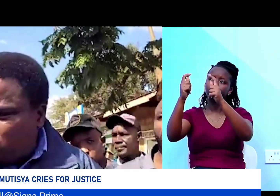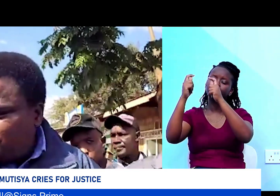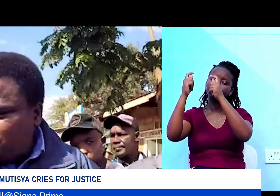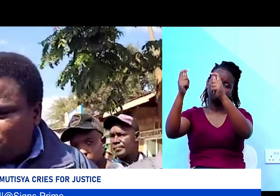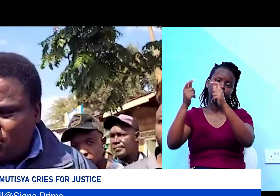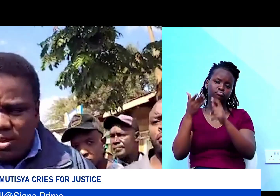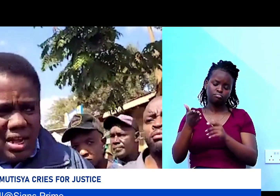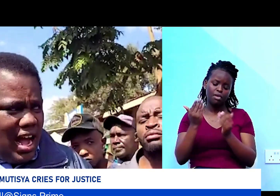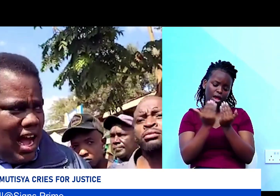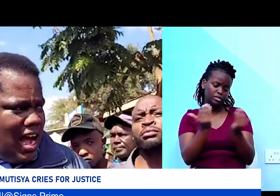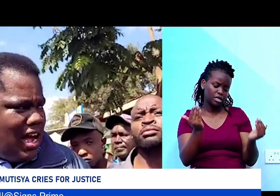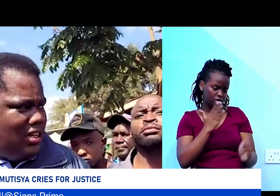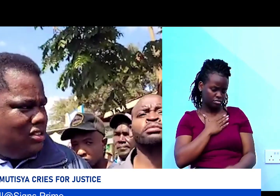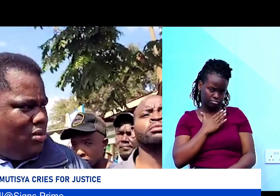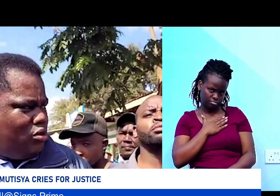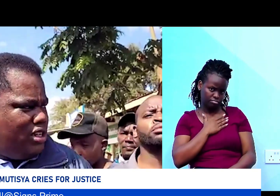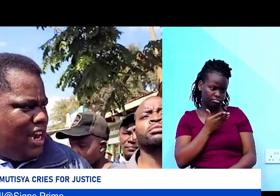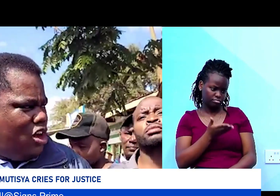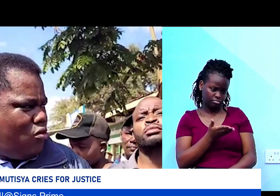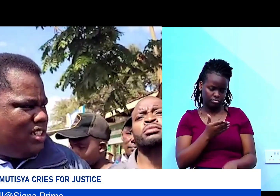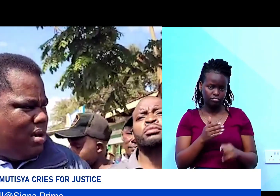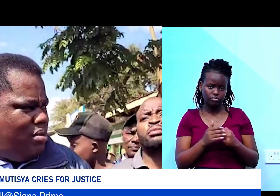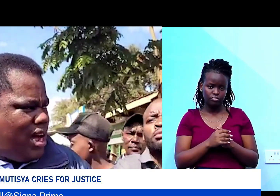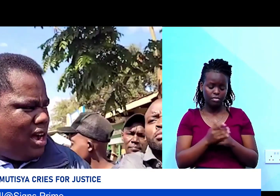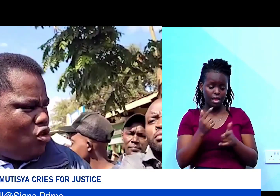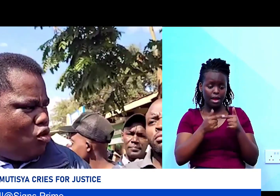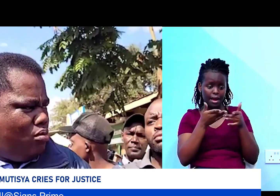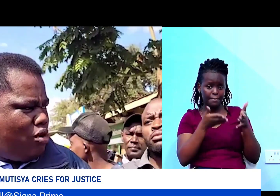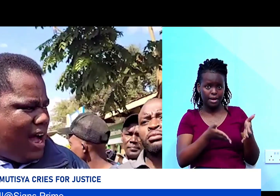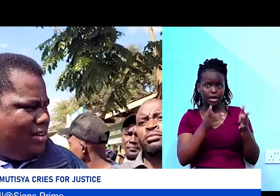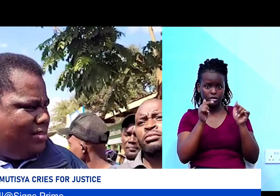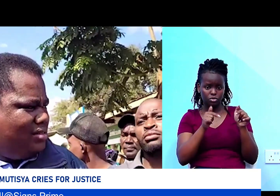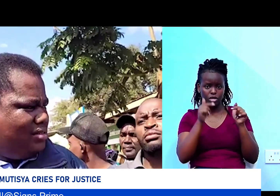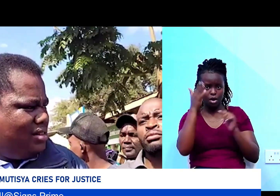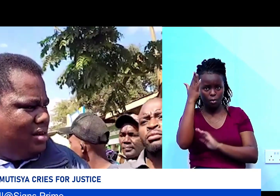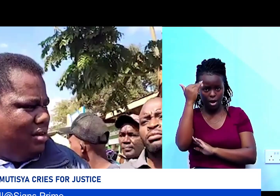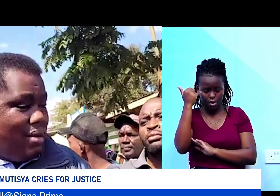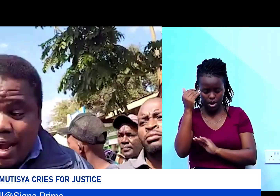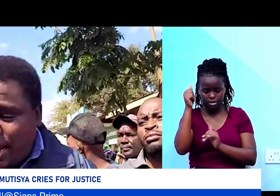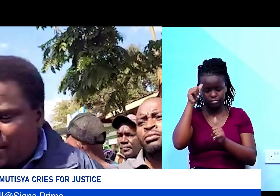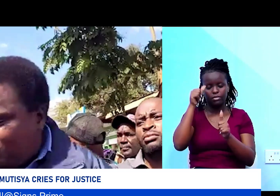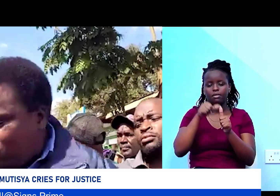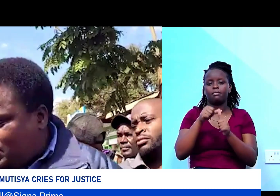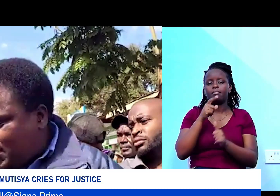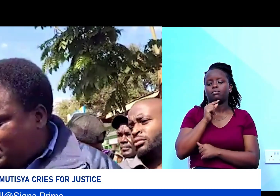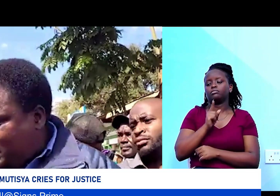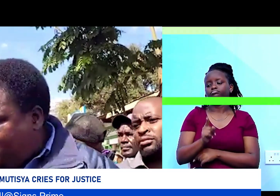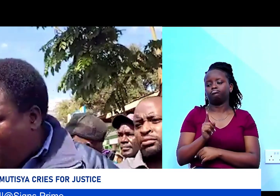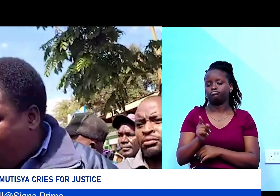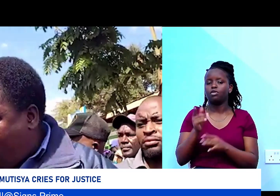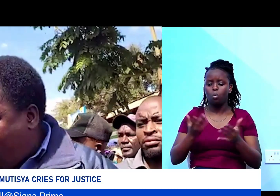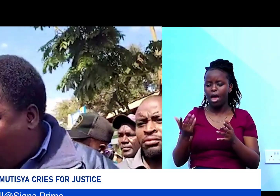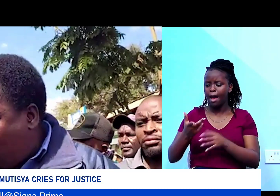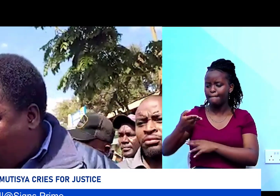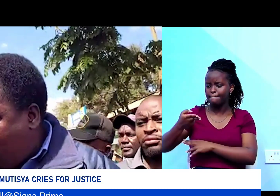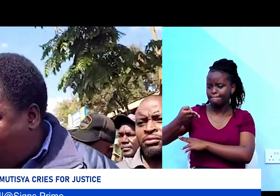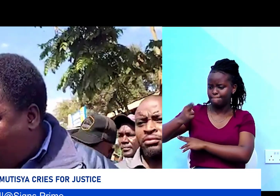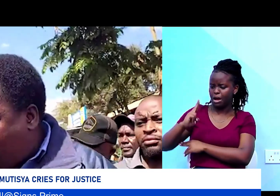wetu. Tumekuja leo kwa sababu ya kumkumbuka. Mahali alipigiwa risasi, alipigiwa hapo unapoona misumari